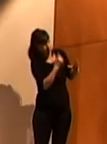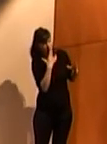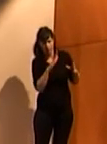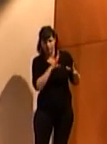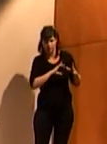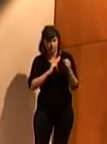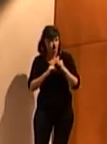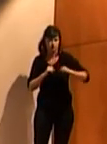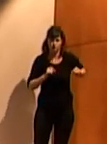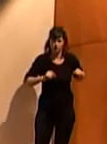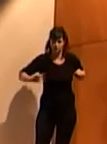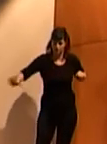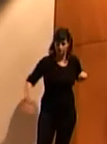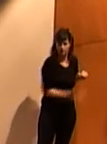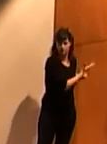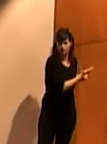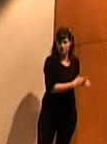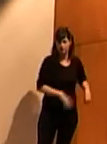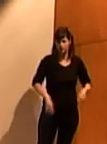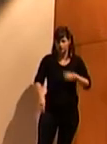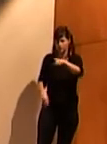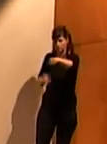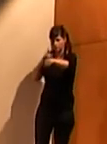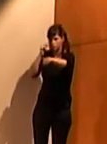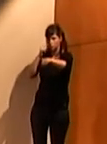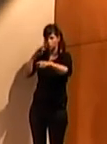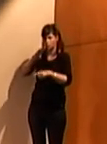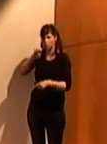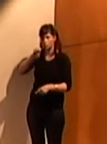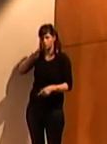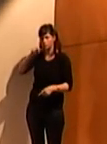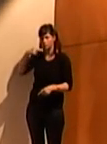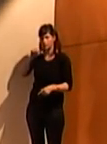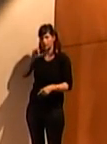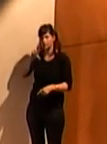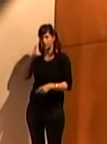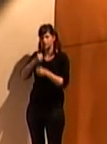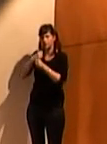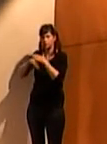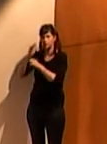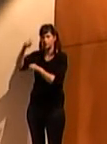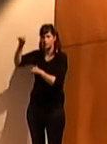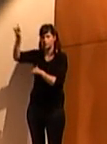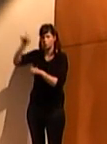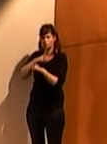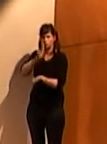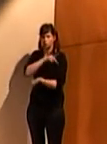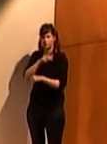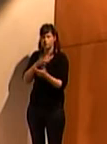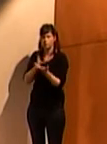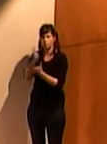voilà. Oui, Jean-Claude. Jean-Claude Bernard de Tisséou, chef de projet de l'accessibilité au